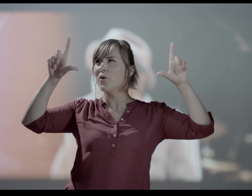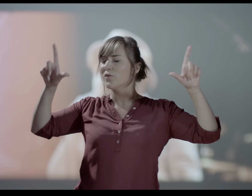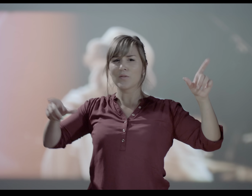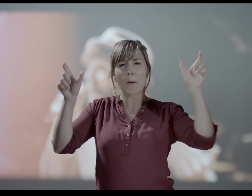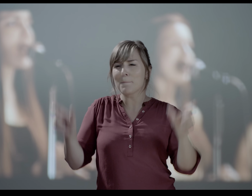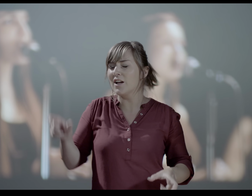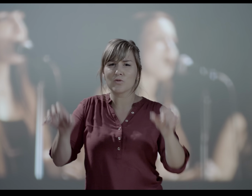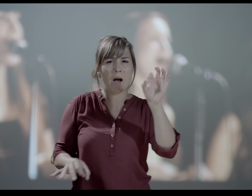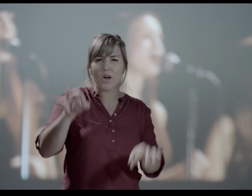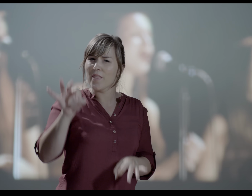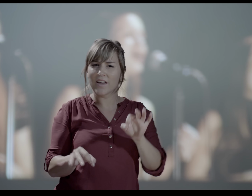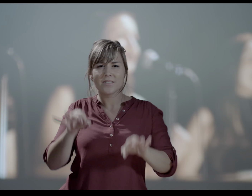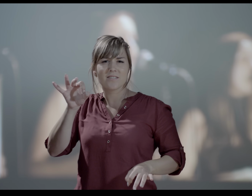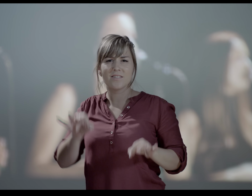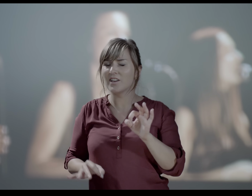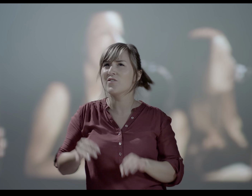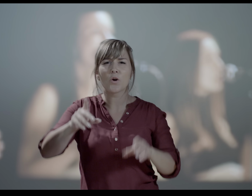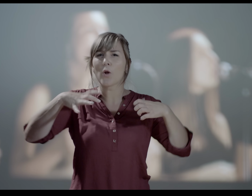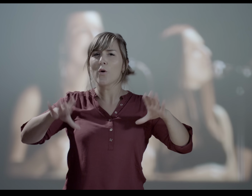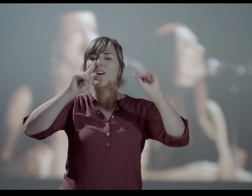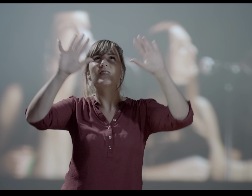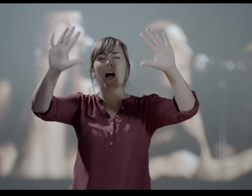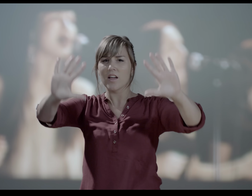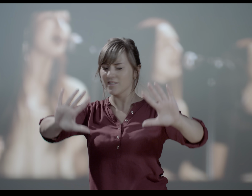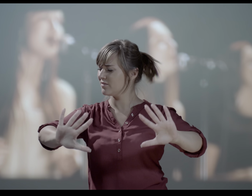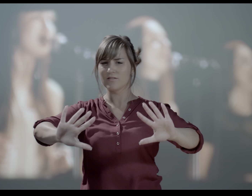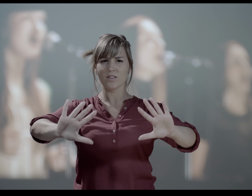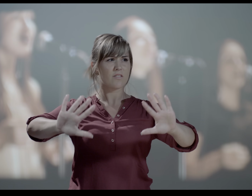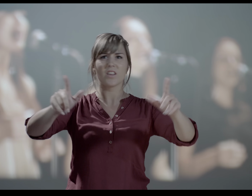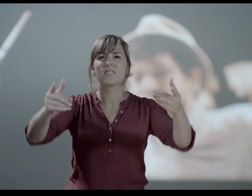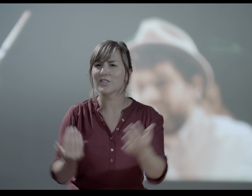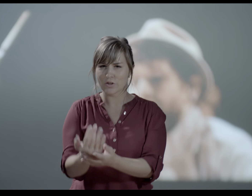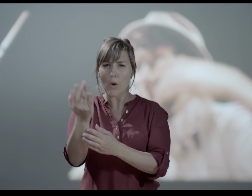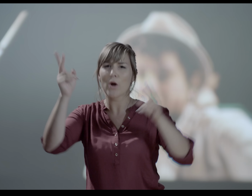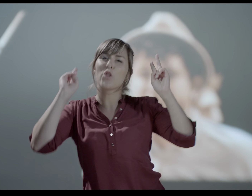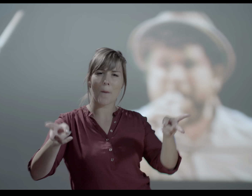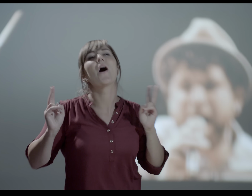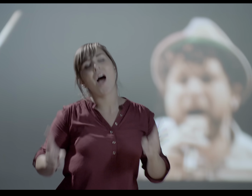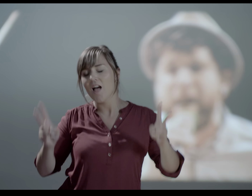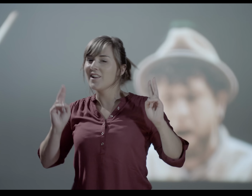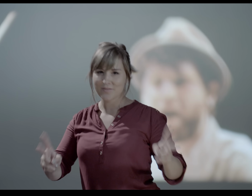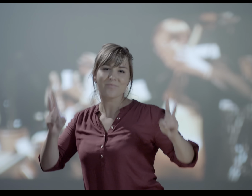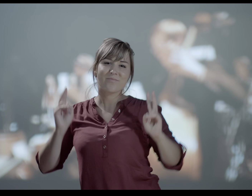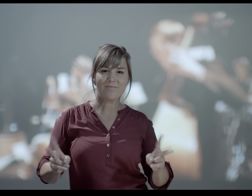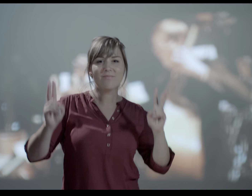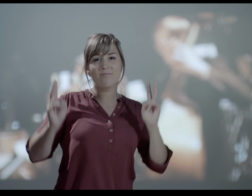wach auf, wie Menschen, Statisten Das blöd, nur Fassade Das ist das neue Normal